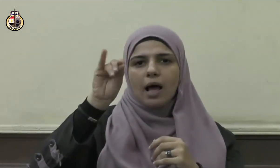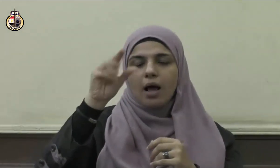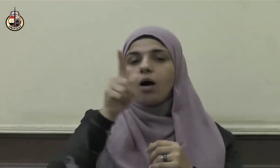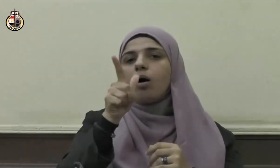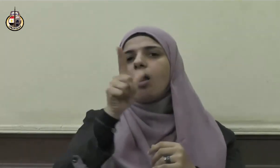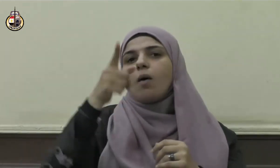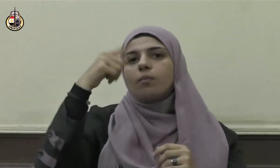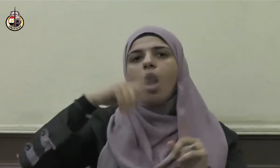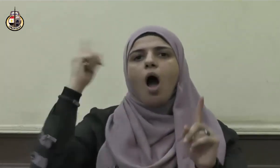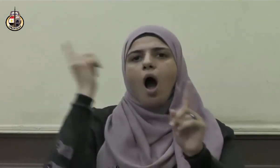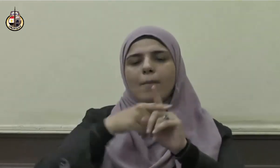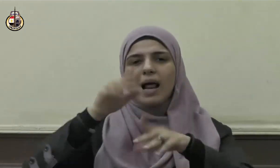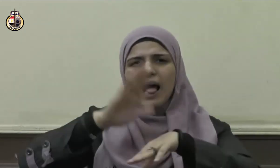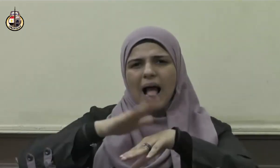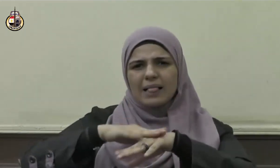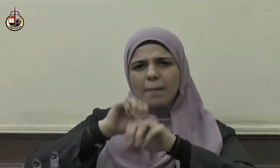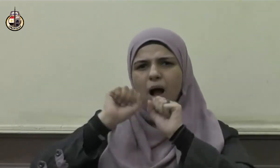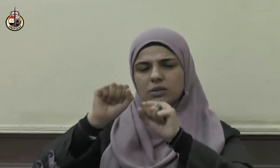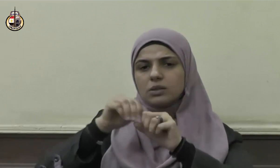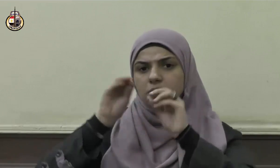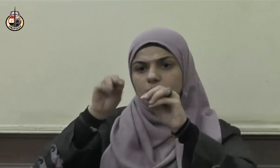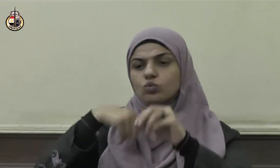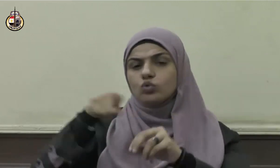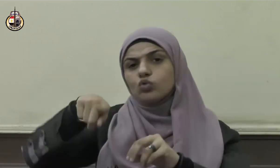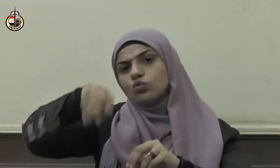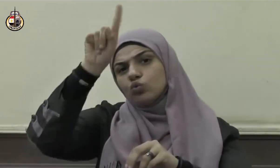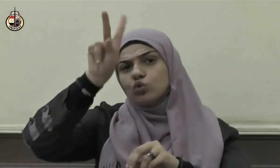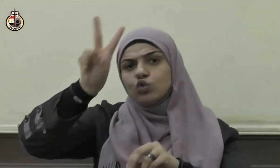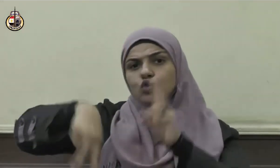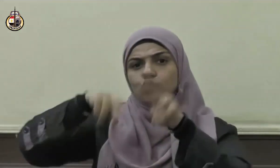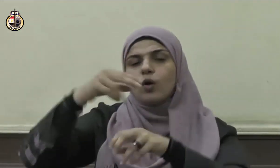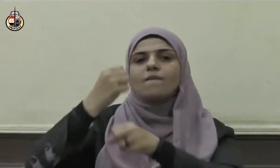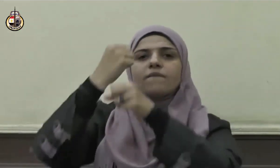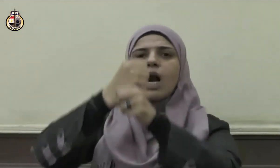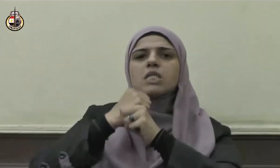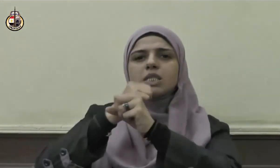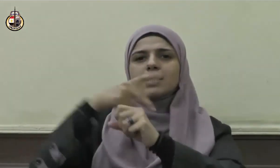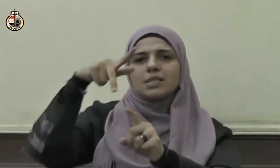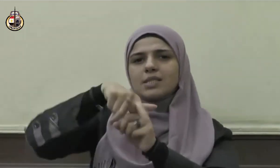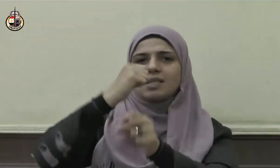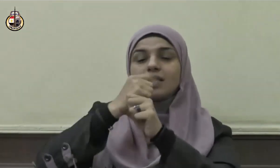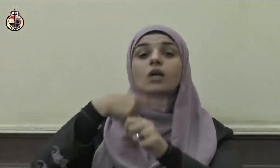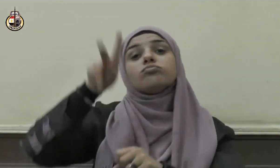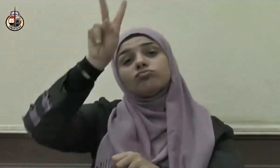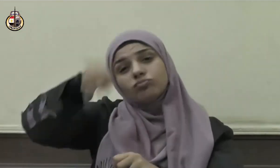أمر خادمه أن يشتري له فرسا، فاشترى له فرسا